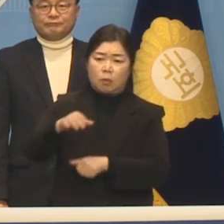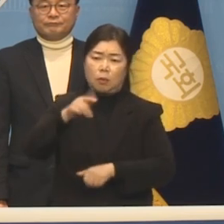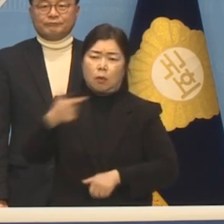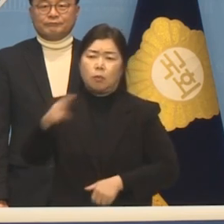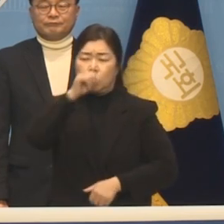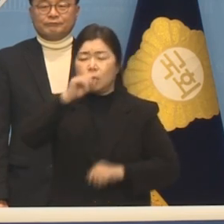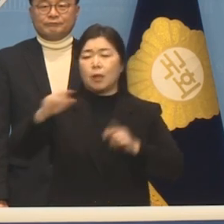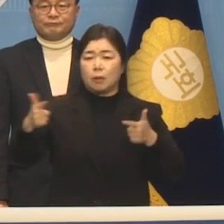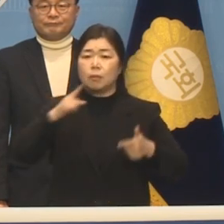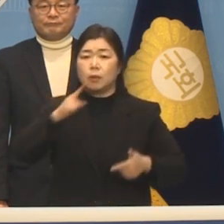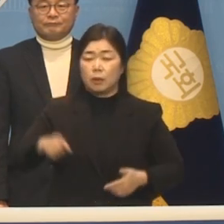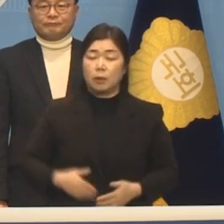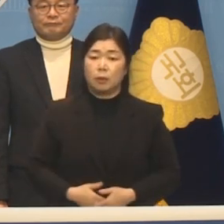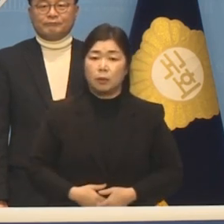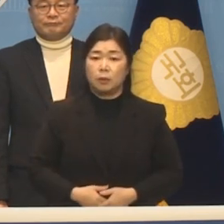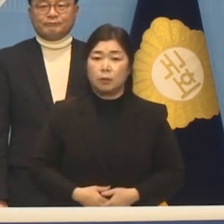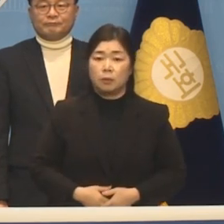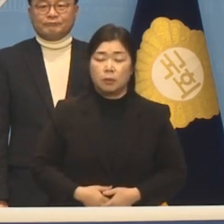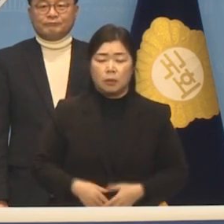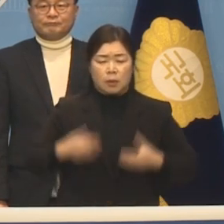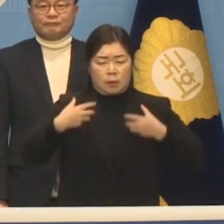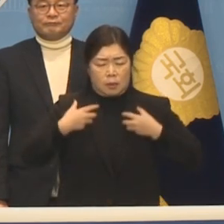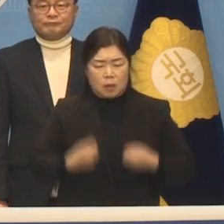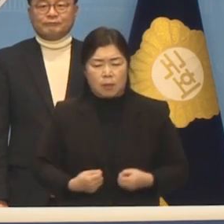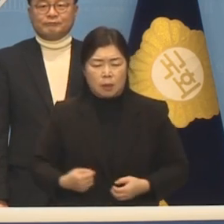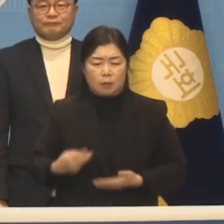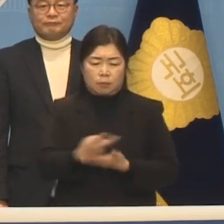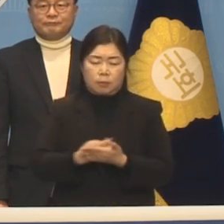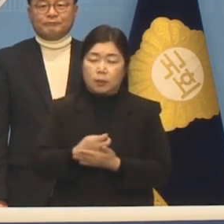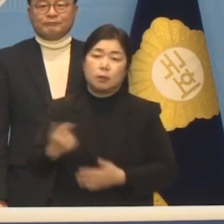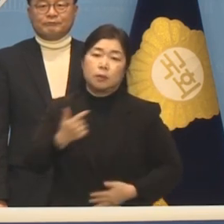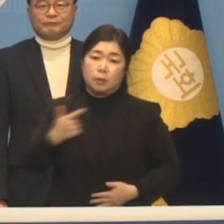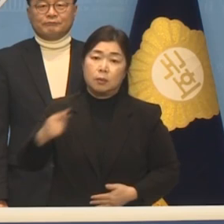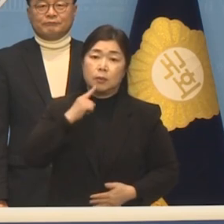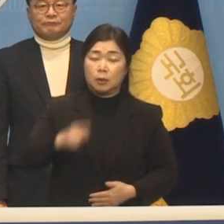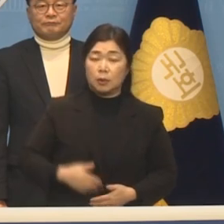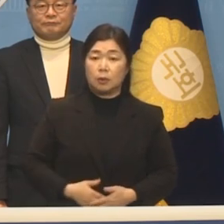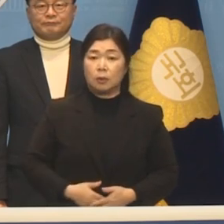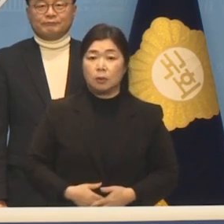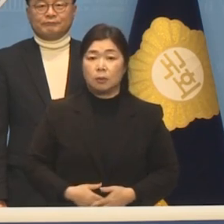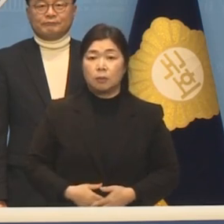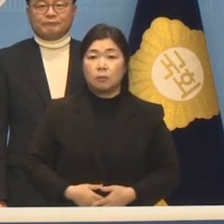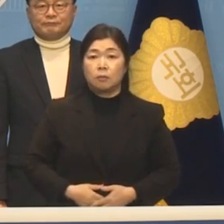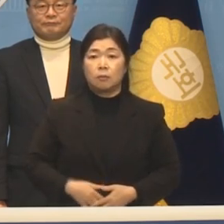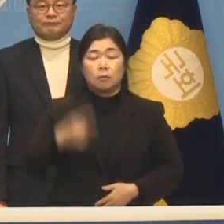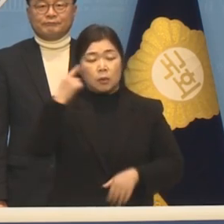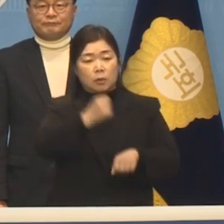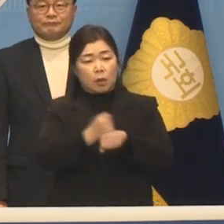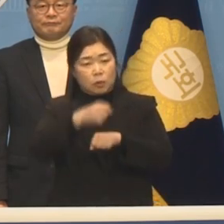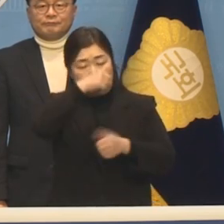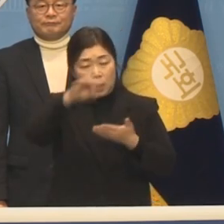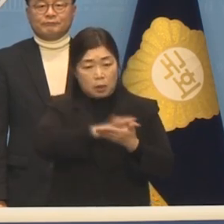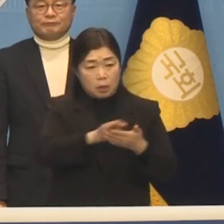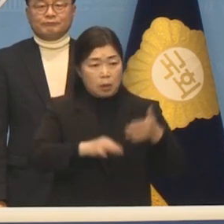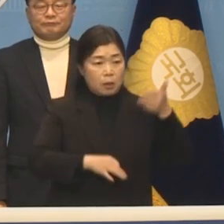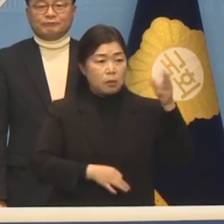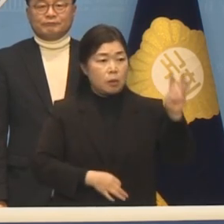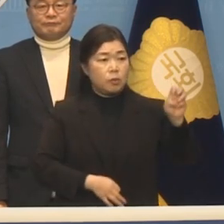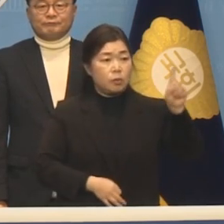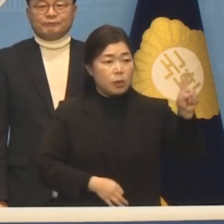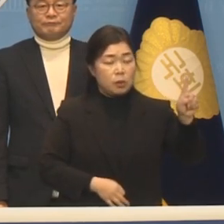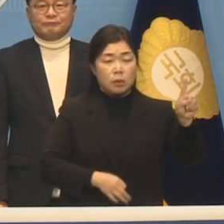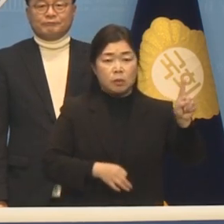좋다. 지금 절망감에 허덕이고 있다. 이게 단순히 연구 예산이 지금 31조에서 5조